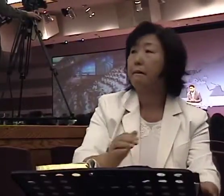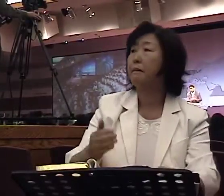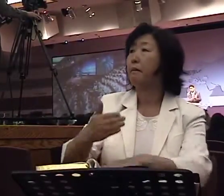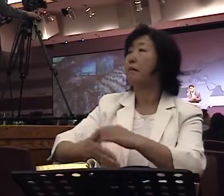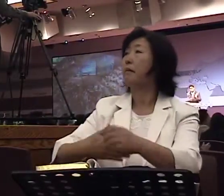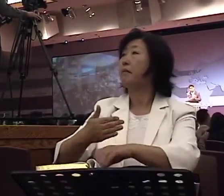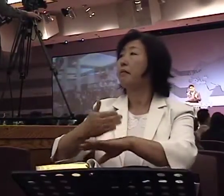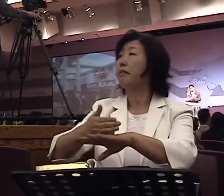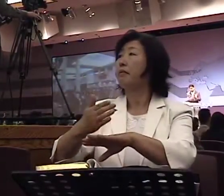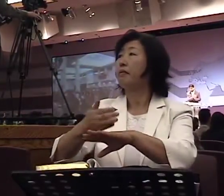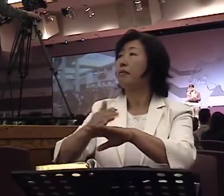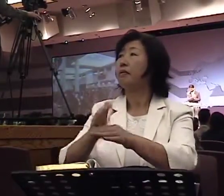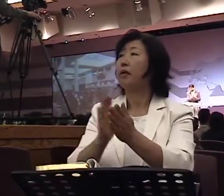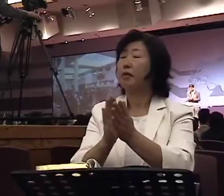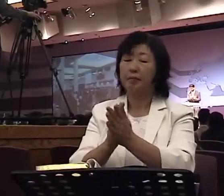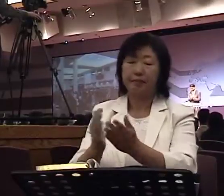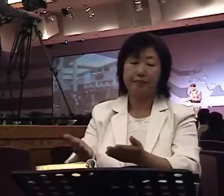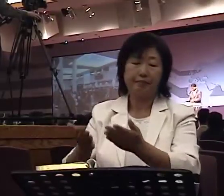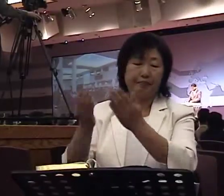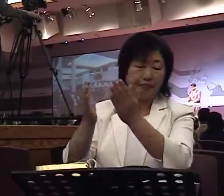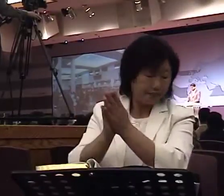하나님께 감사의 박수 올려드리겠습니다.